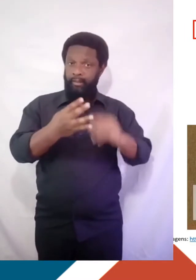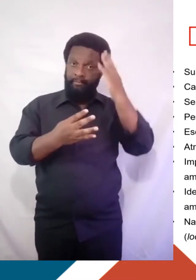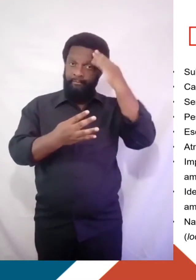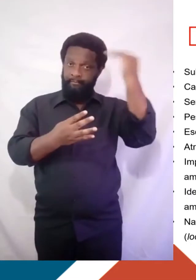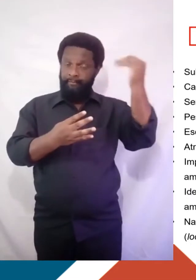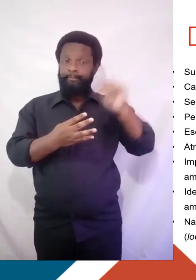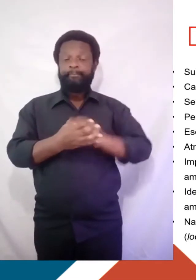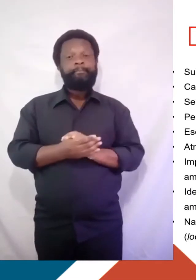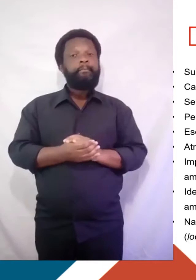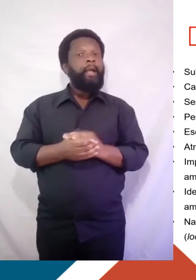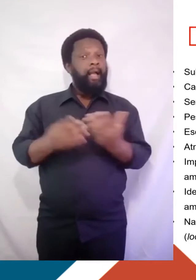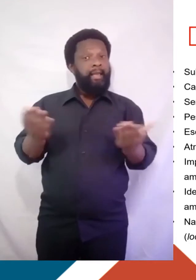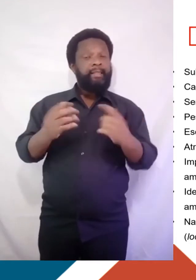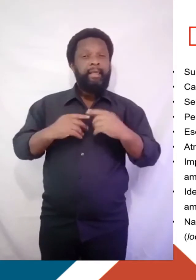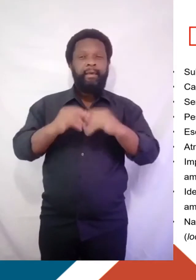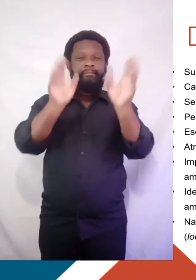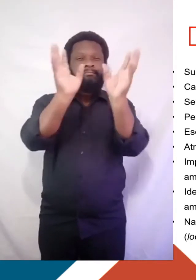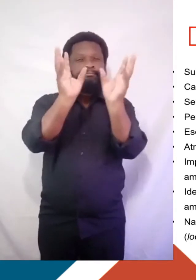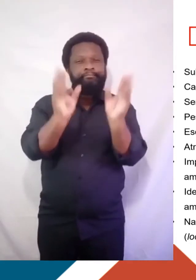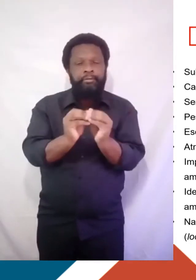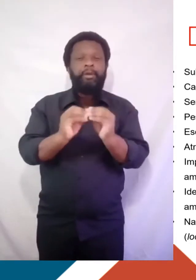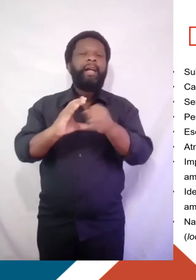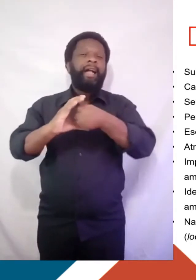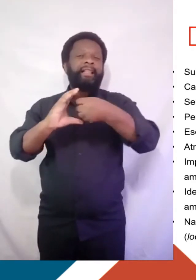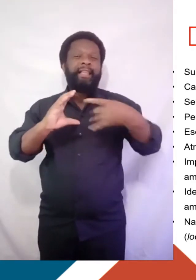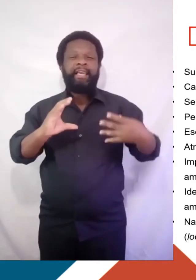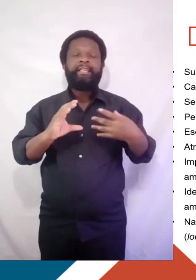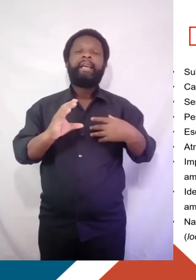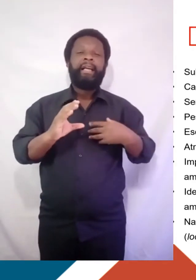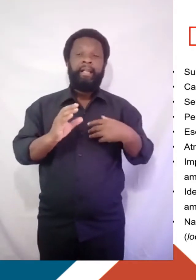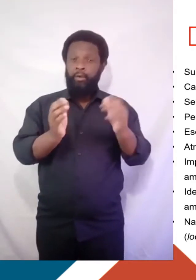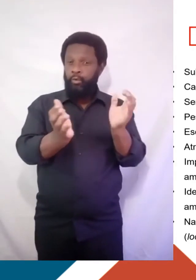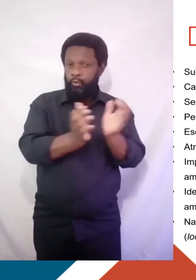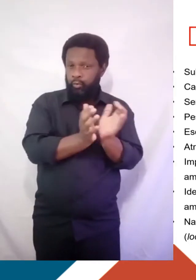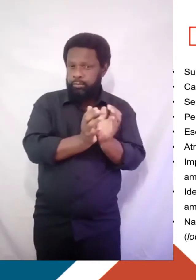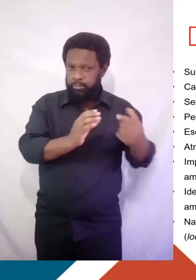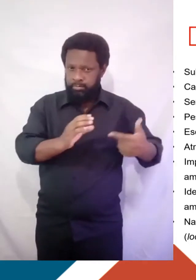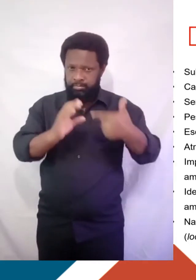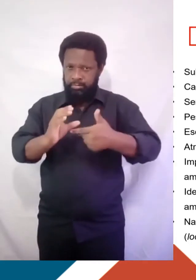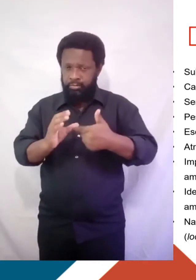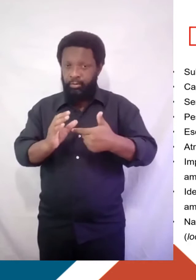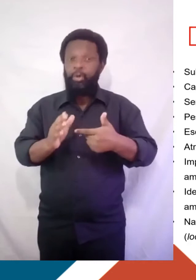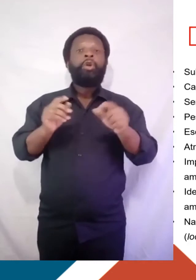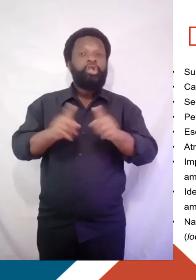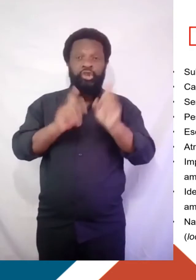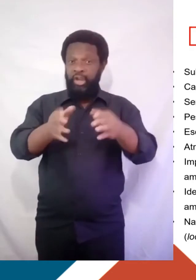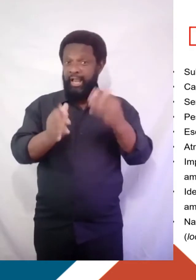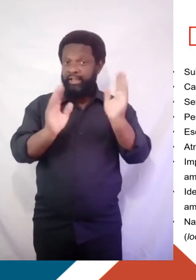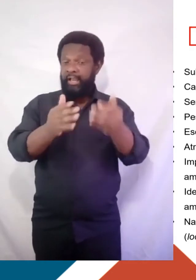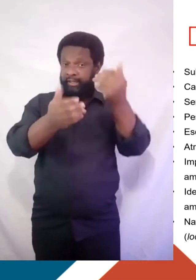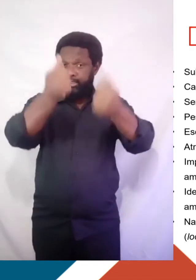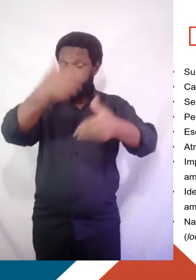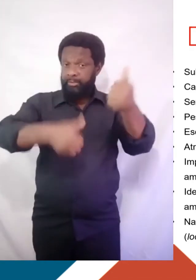Abreu. Aqui fizemos uma síntese das características da geração ultrarromântica, as quais já foram trabalhadas nos